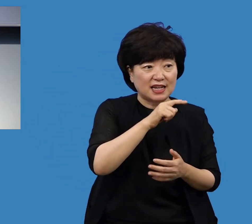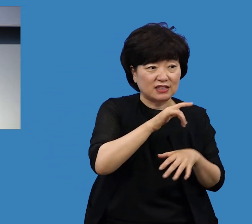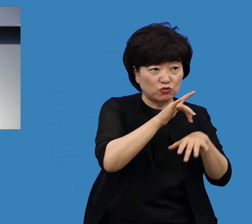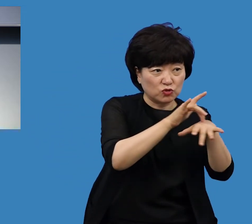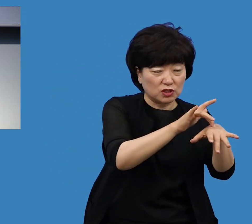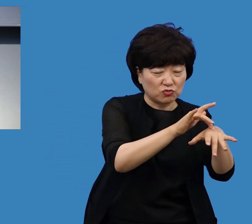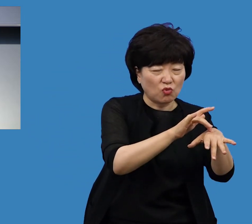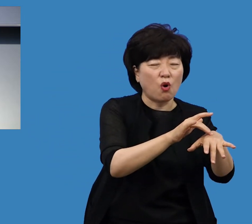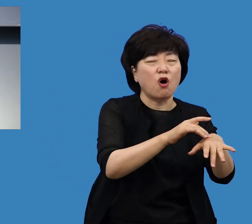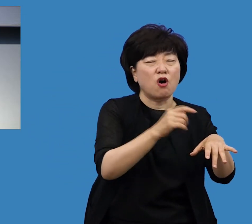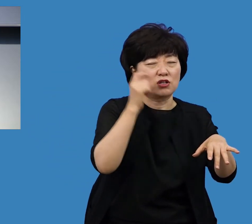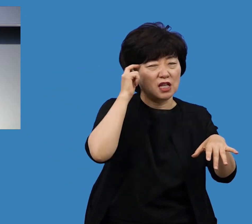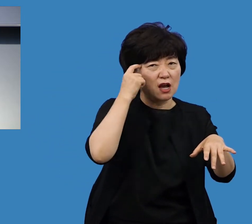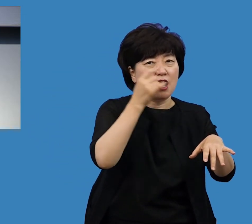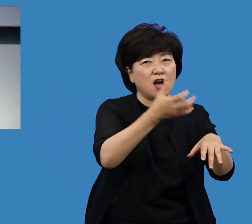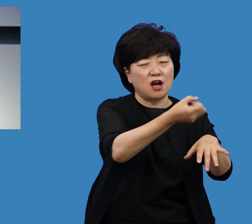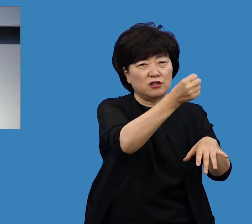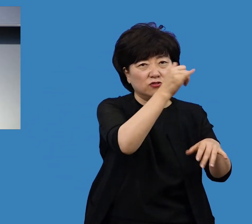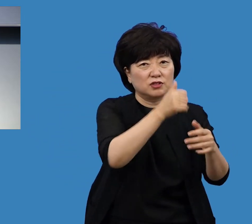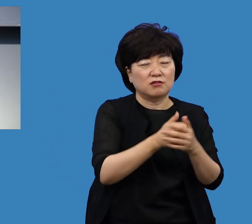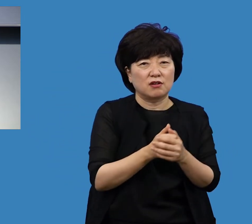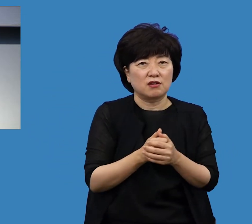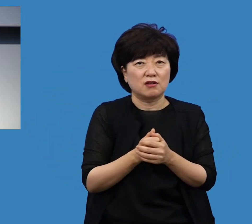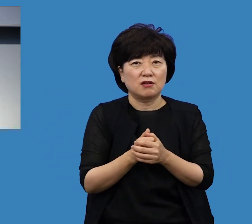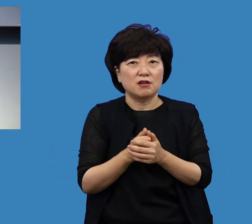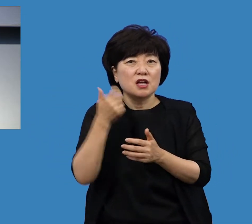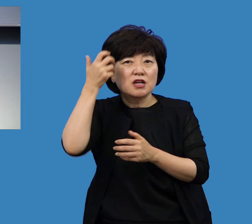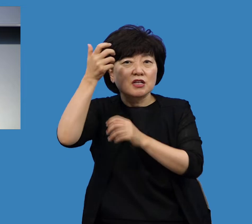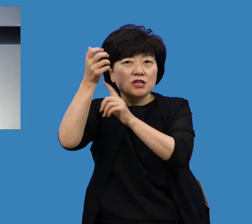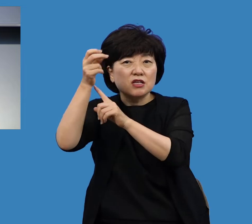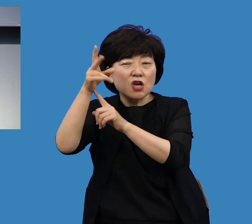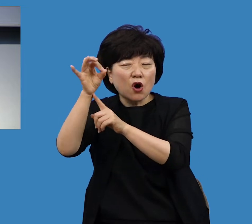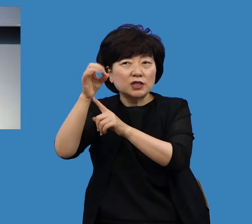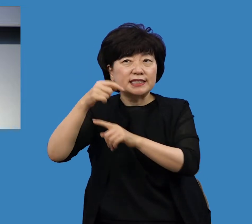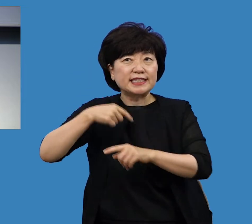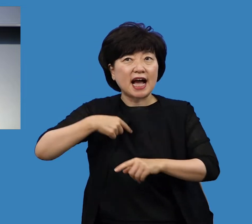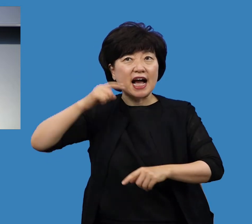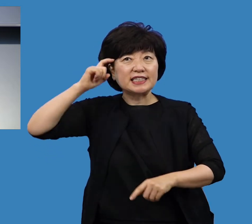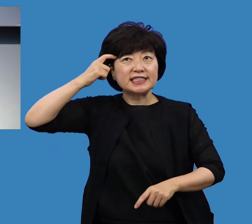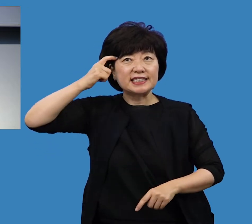걸로 묘사됩니다. 그렇죠? 그러니까 영은 자의식을 갖고 있는 것이지 어떤